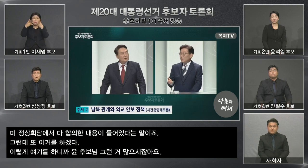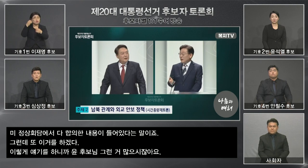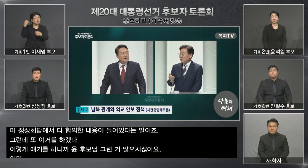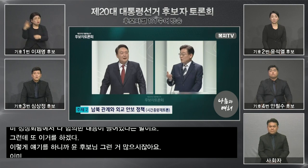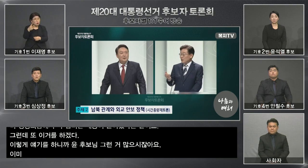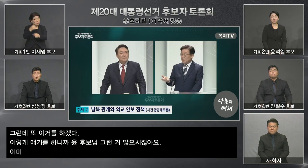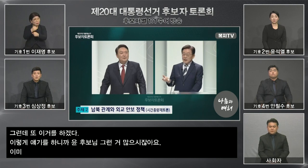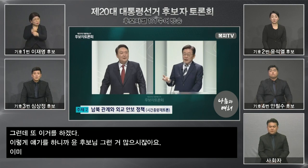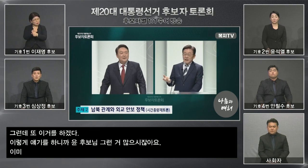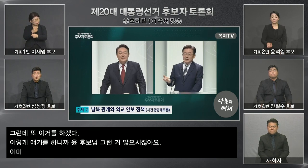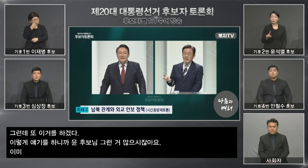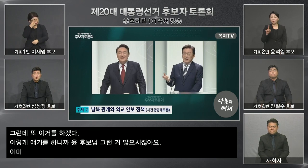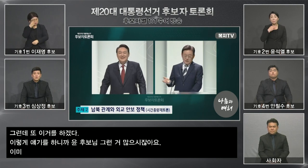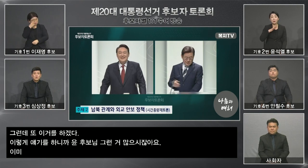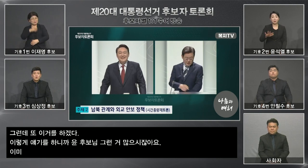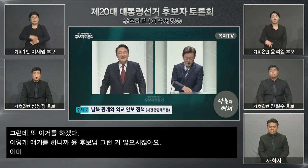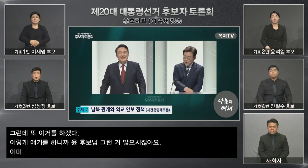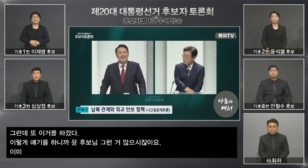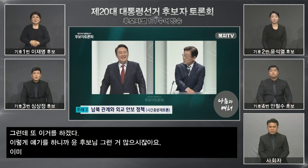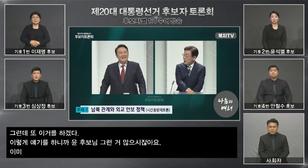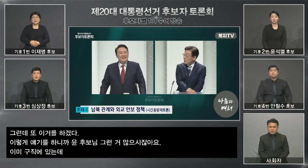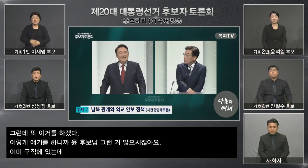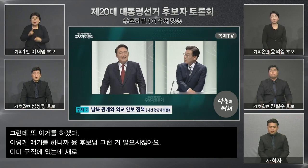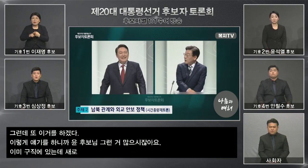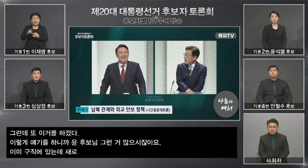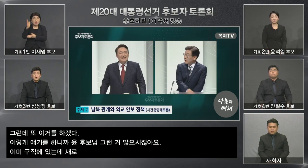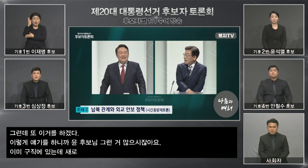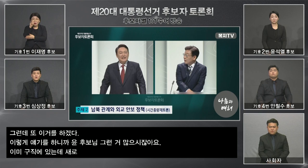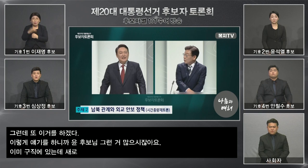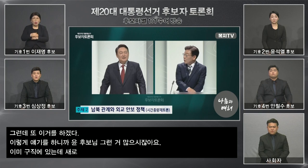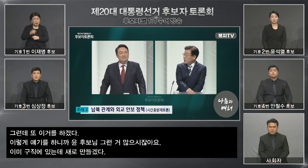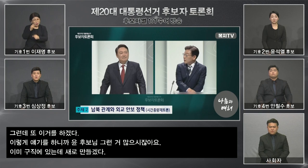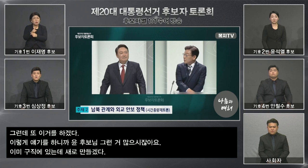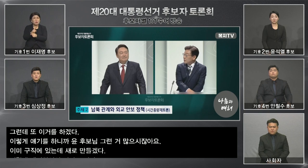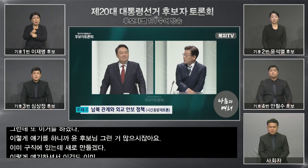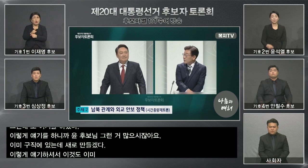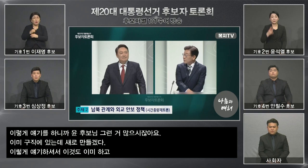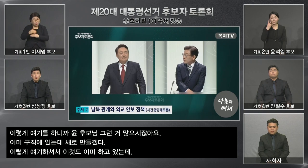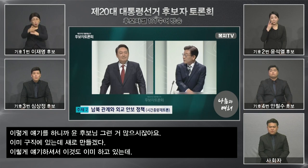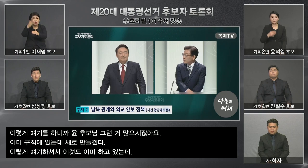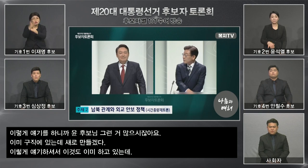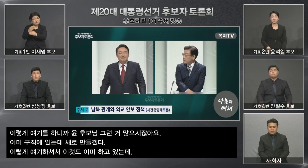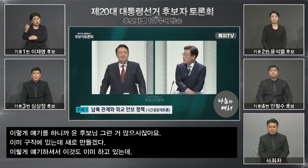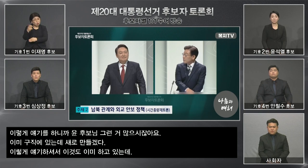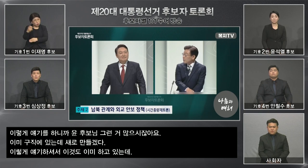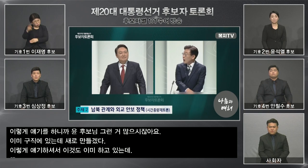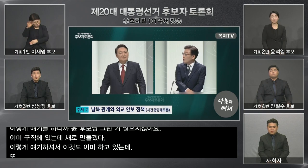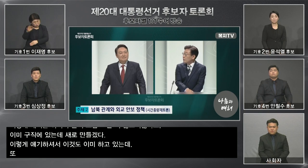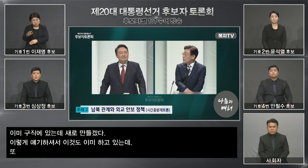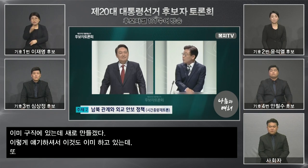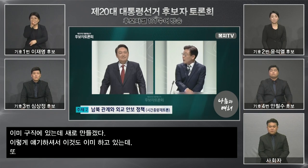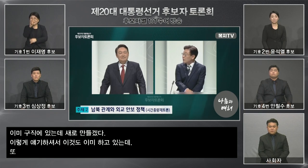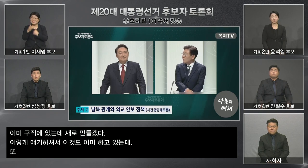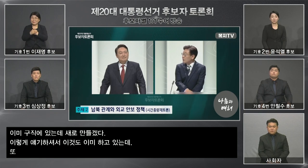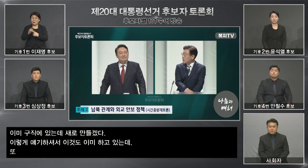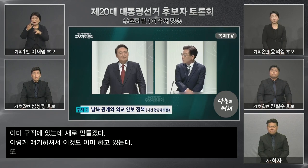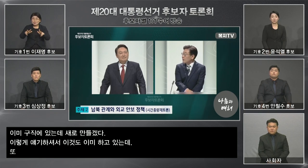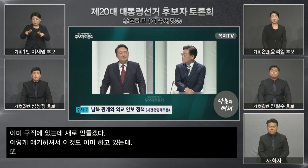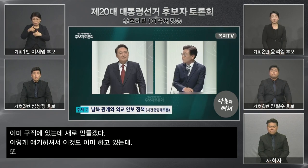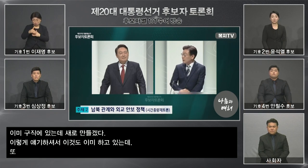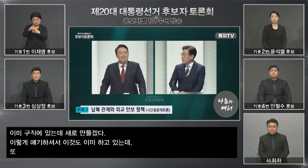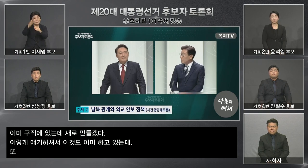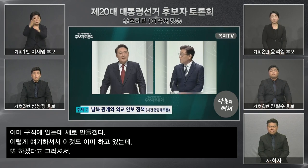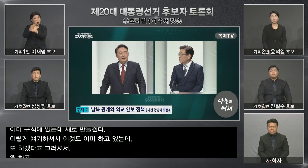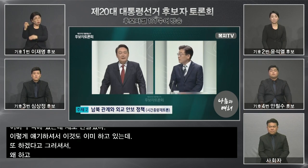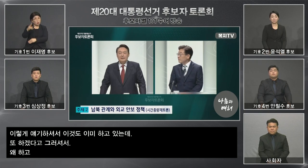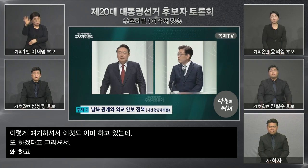예술군대 예술군대 만들겠다 이렇게 얘기하셔서 이것도 이미 하고 있는데 또 하겠다고 그러셔서 왜 하고 있는 걸 또 하겠다고 그랬냐